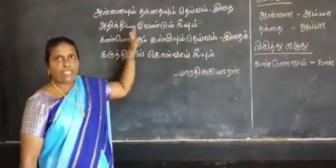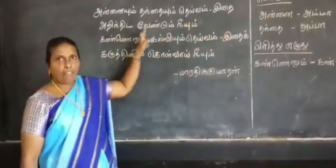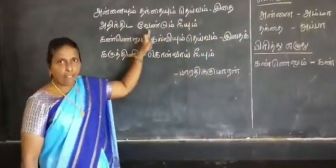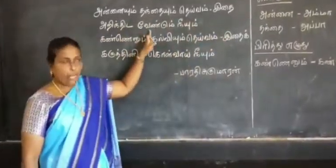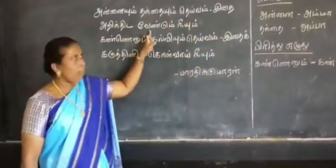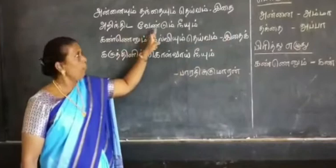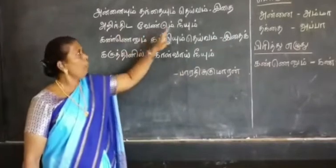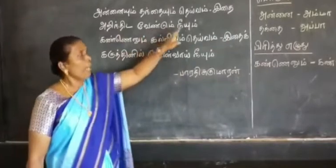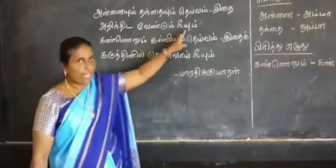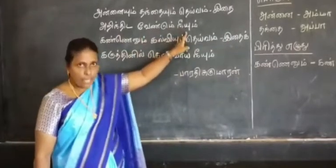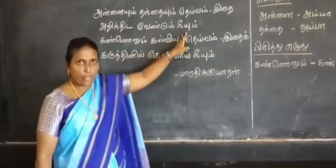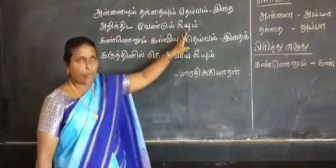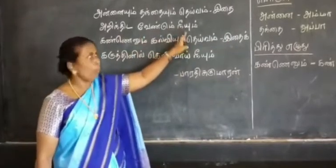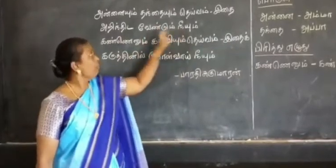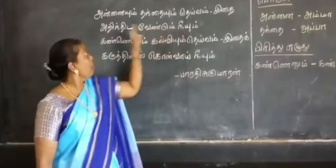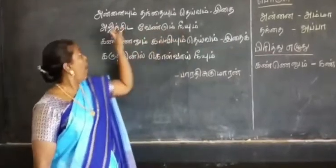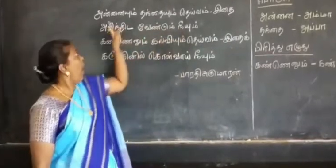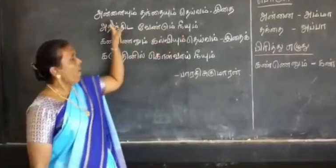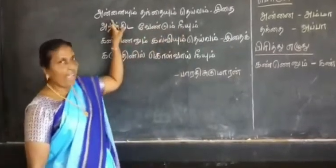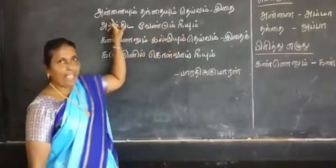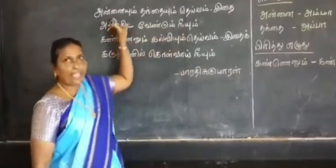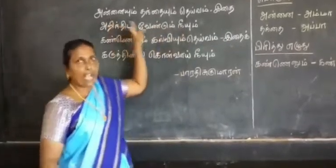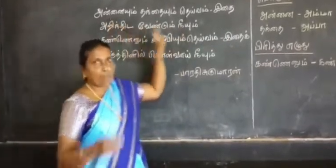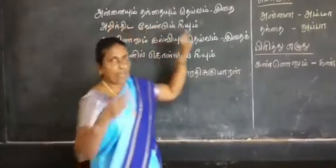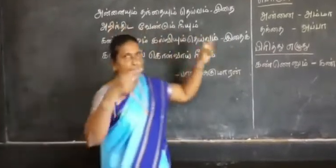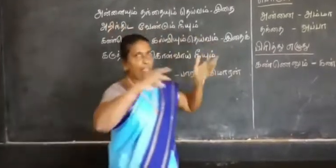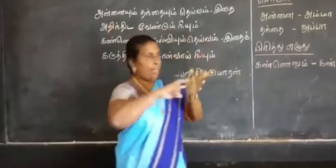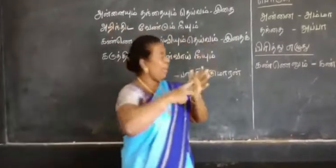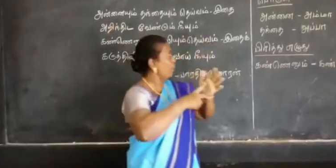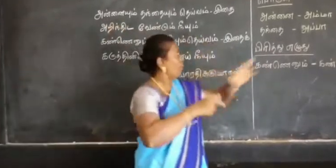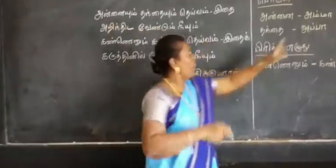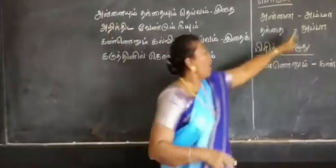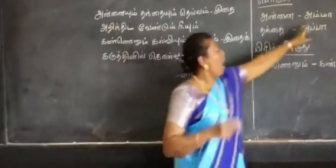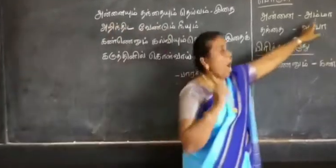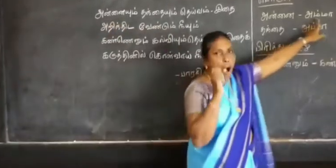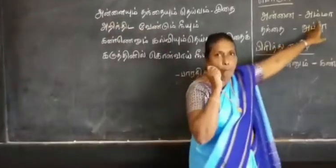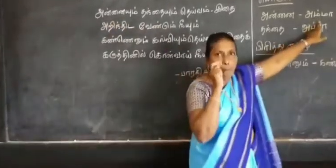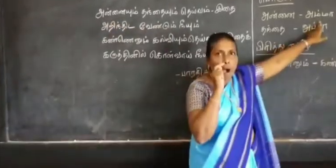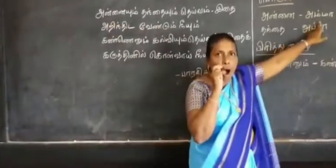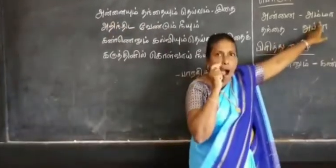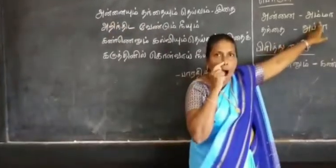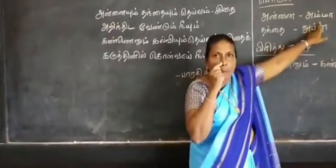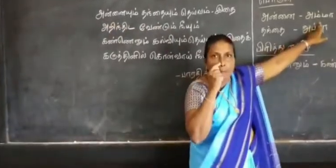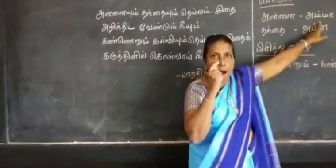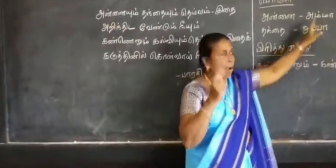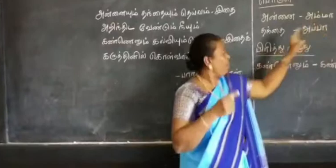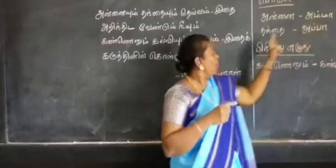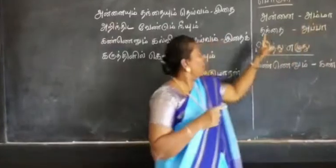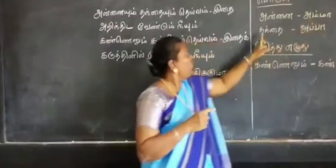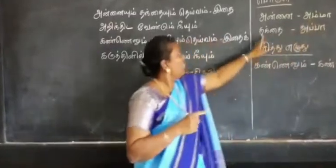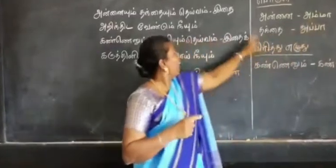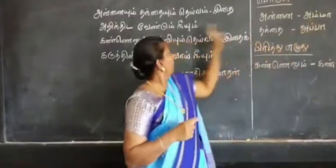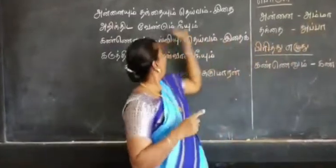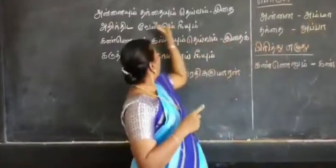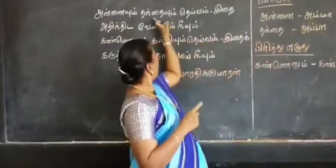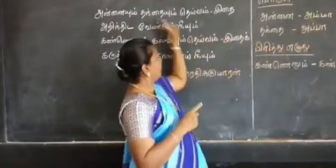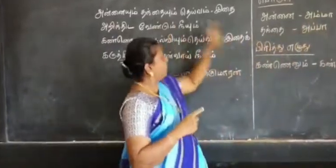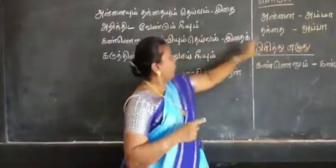அறிந்திட வேண்டும் நீயும். அன்னை அப்படின்னா என்ன அர்த்தம்னா அம்மா, அம்மா. தந்தை,